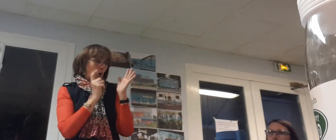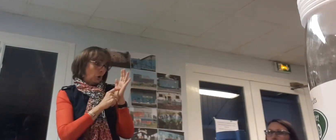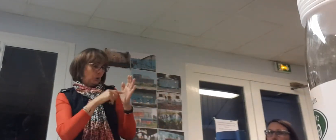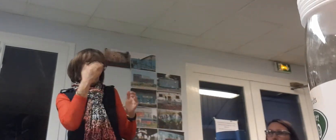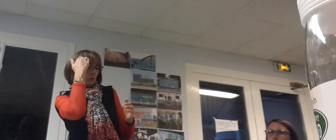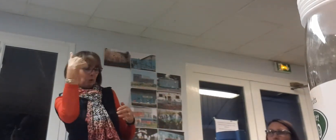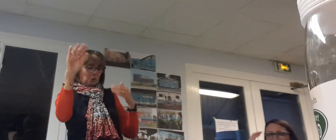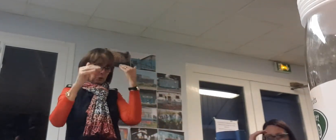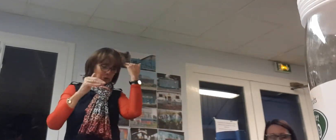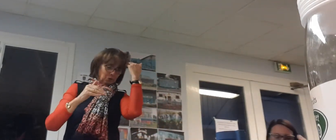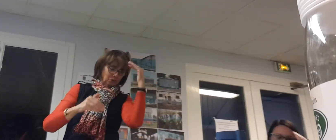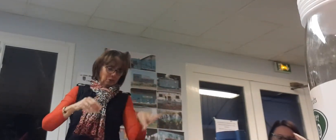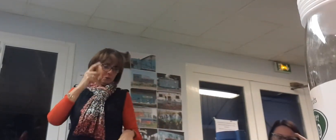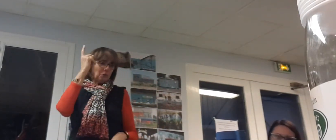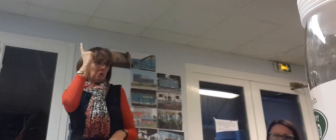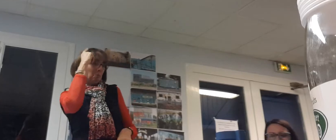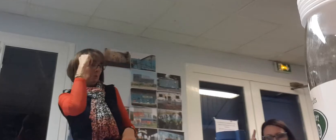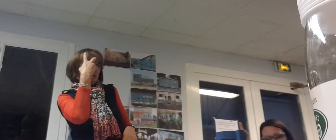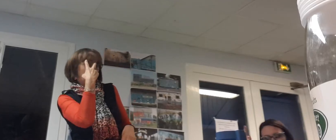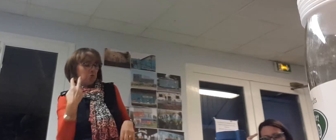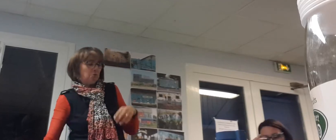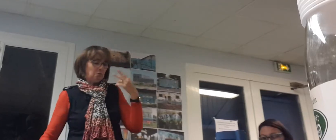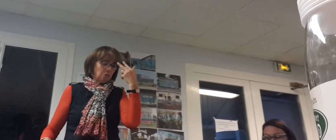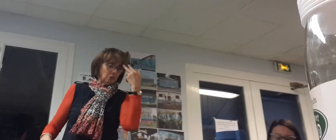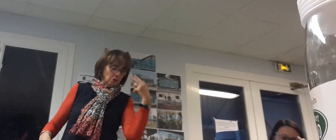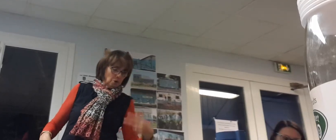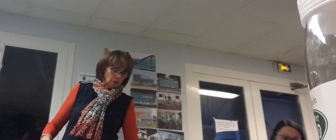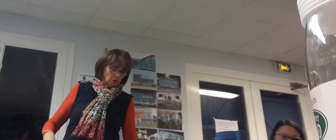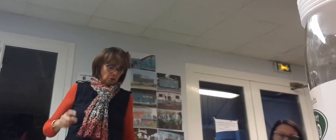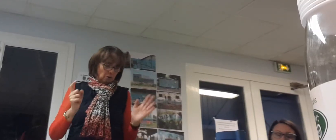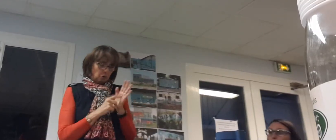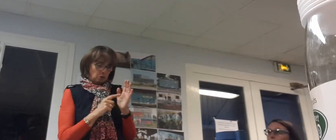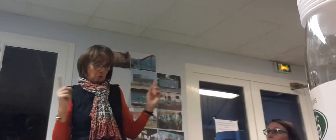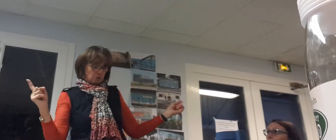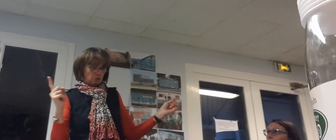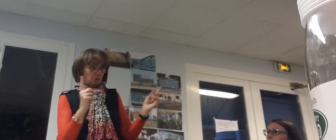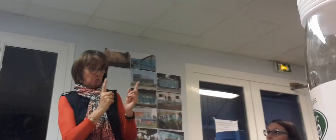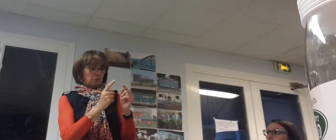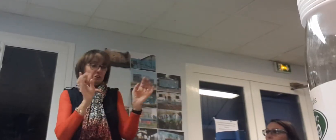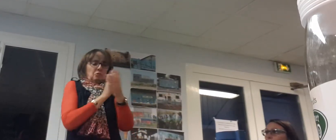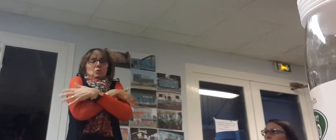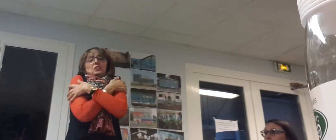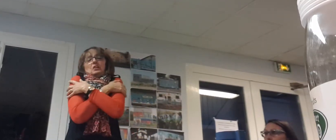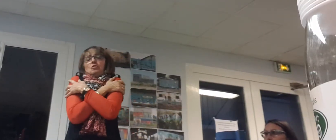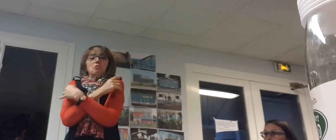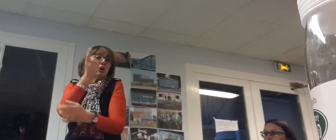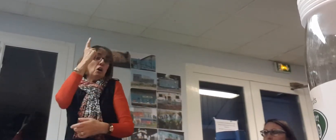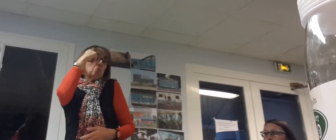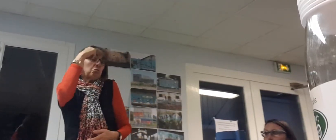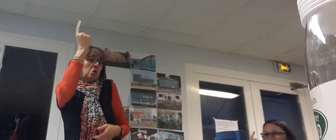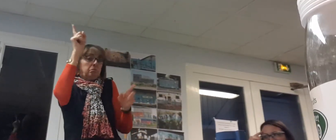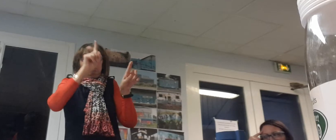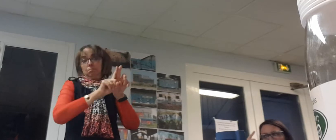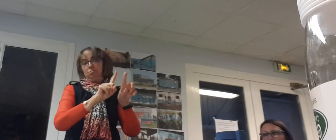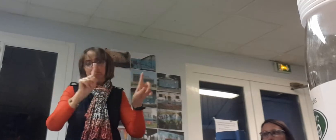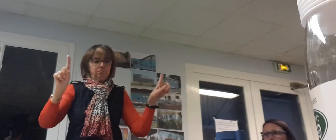Quand on s'est connu, quand on s'est reconnu, pourquoi se perdre de vue, se reperdre de vue? Quand on s'est retrouvé, quand on s'est réchauffé, pourquoi se